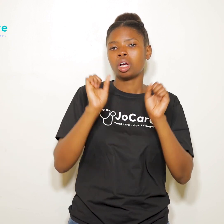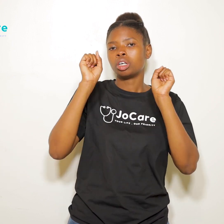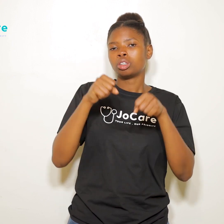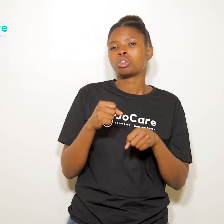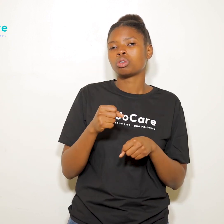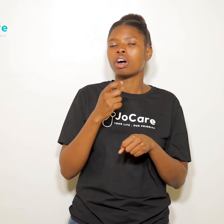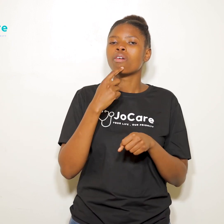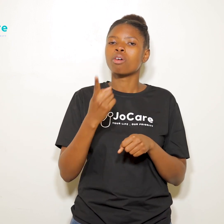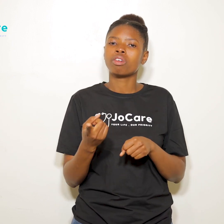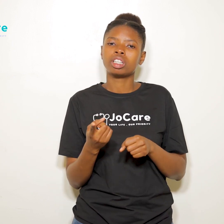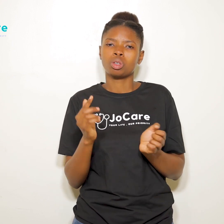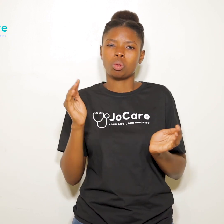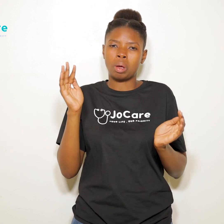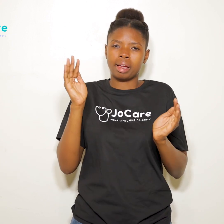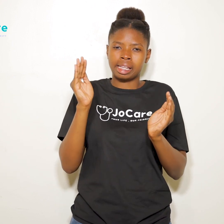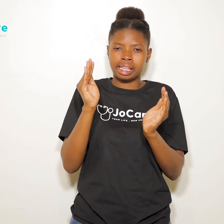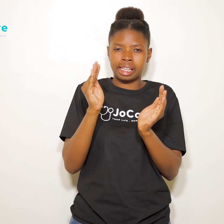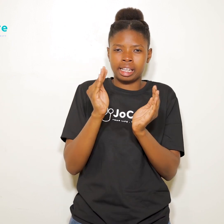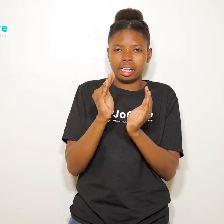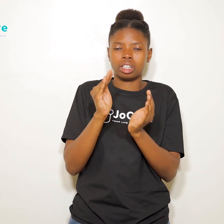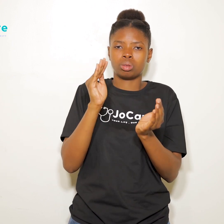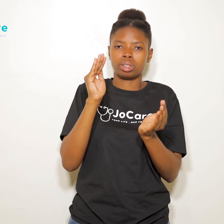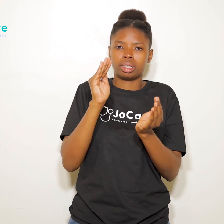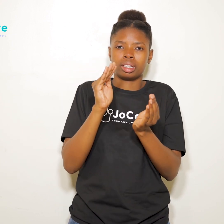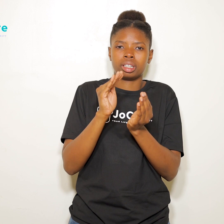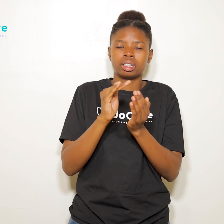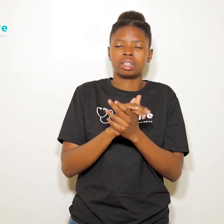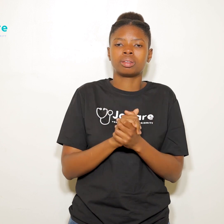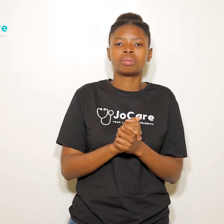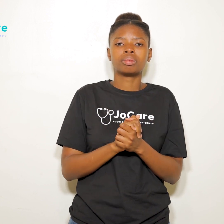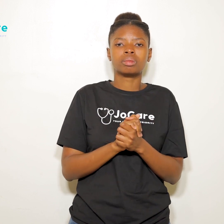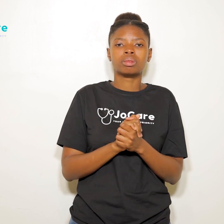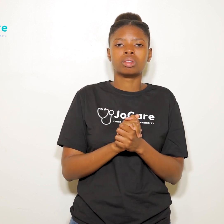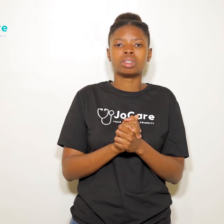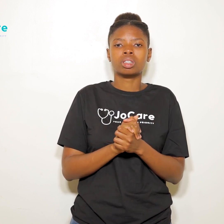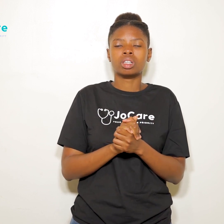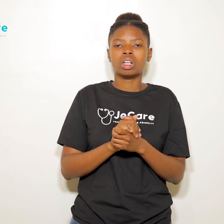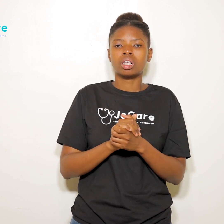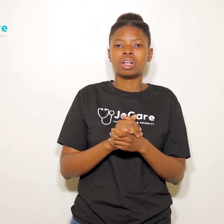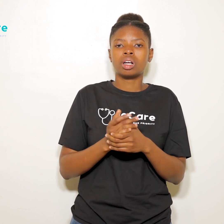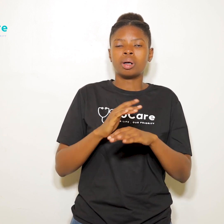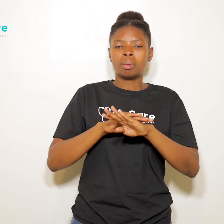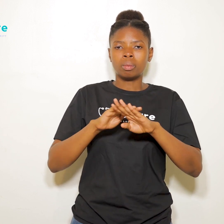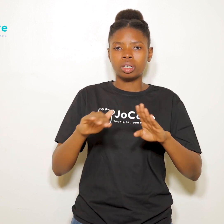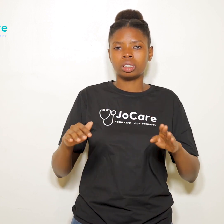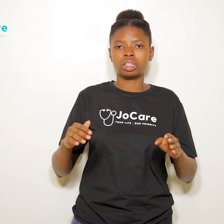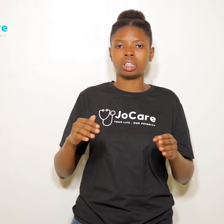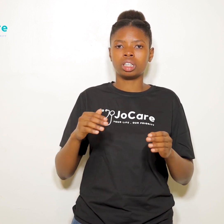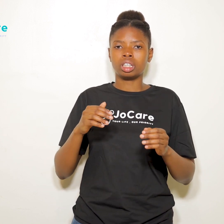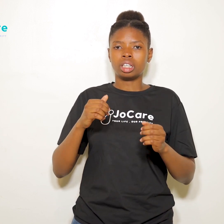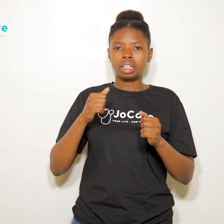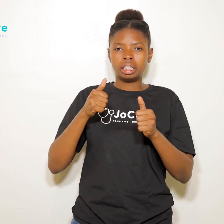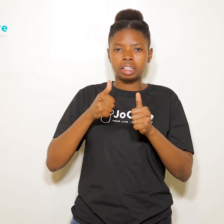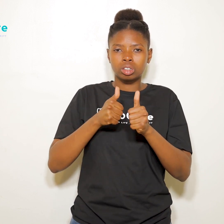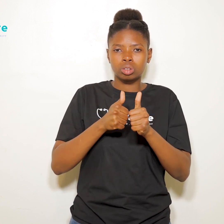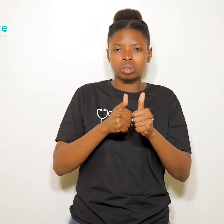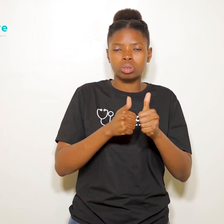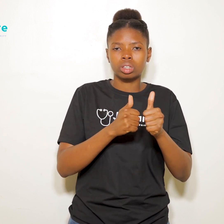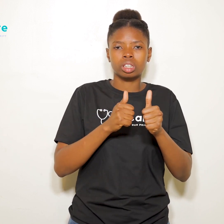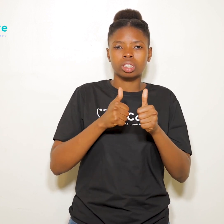kwibumbabumba cyangwa se kwiyegeranya. kwiyegeranya, noneho igasohora igasunika ibyo ngibyo byari birimo, ibyo yari